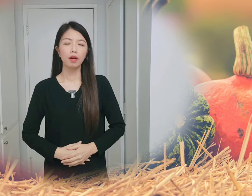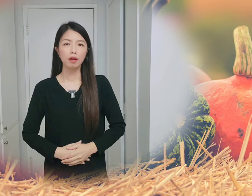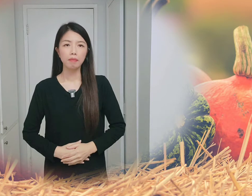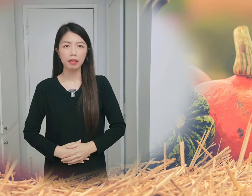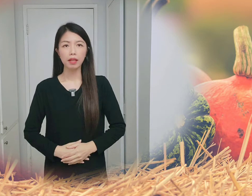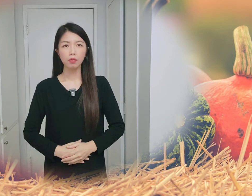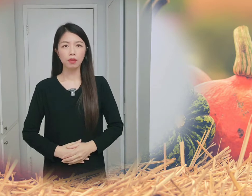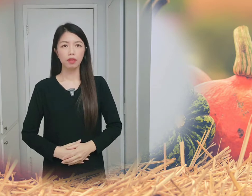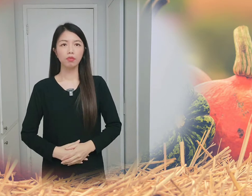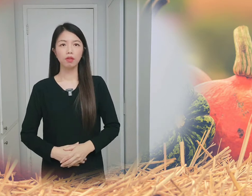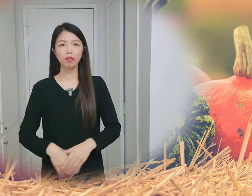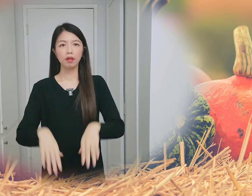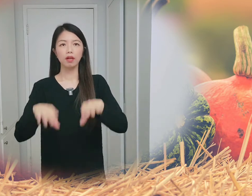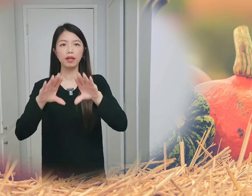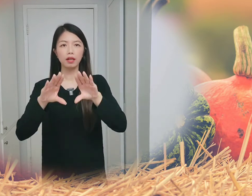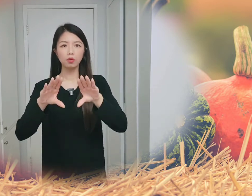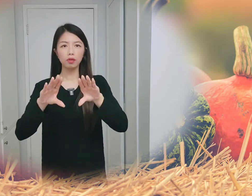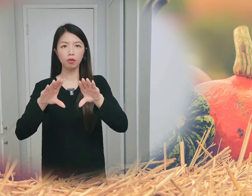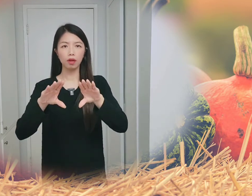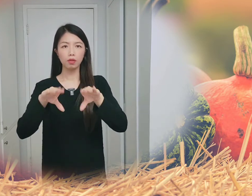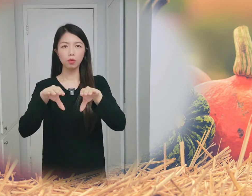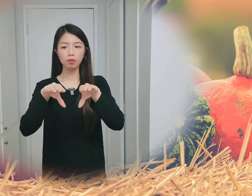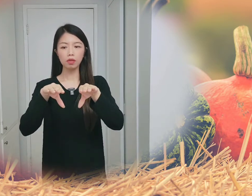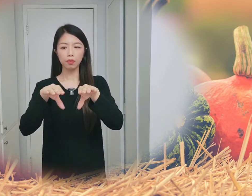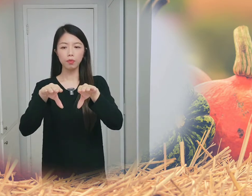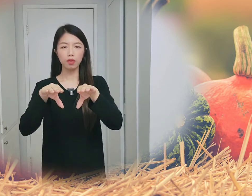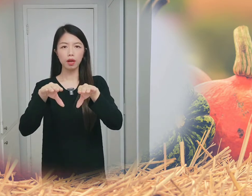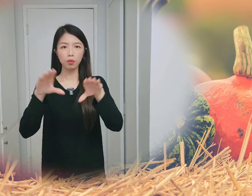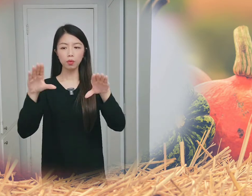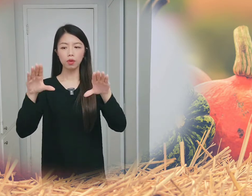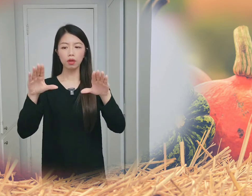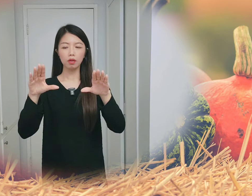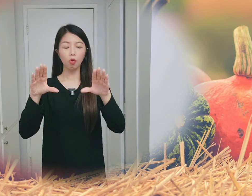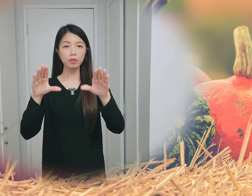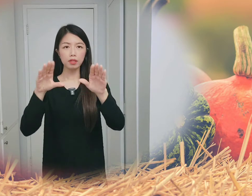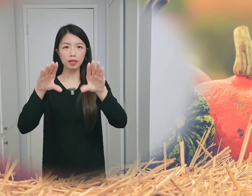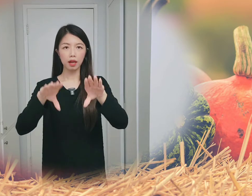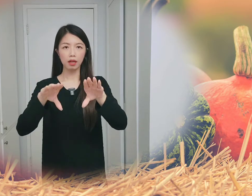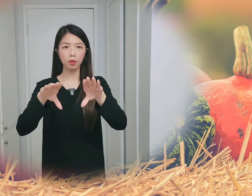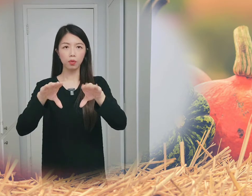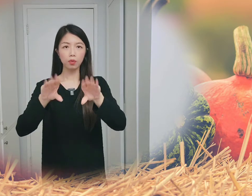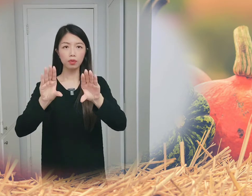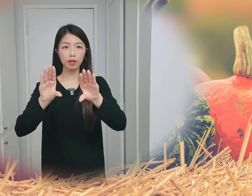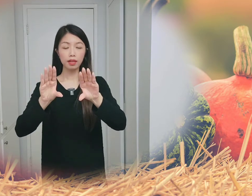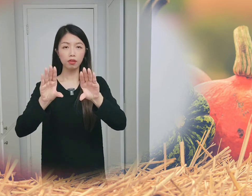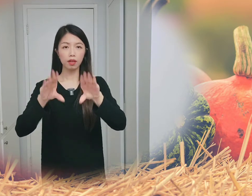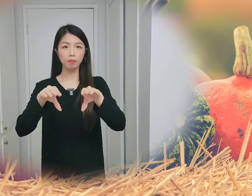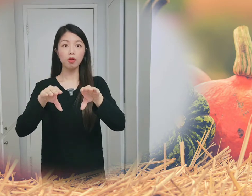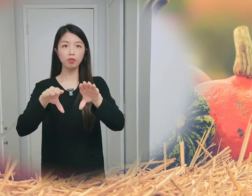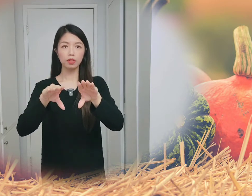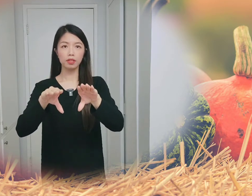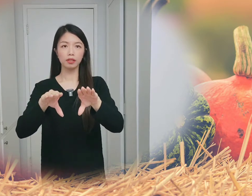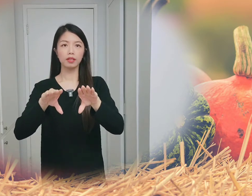마르고, 마르다라고 하는 뜻의 수어는 양손을 이렇게 손등이 위를 보이게 하고 엄지는 살짝 아래로 살짝